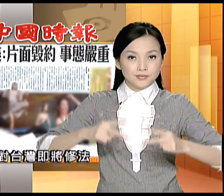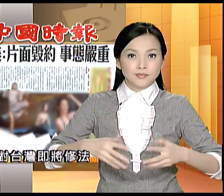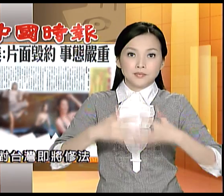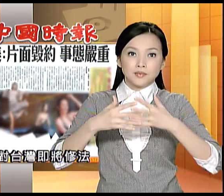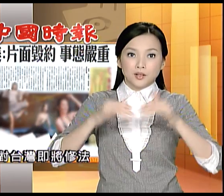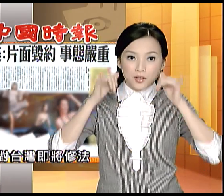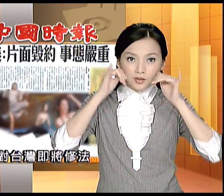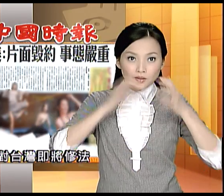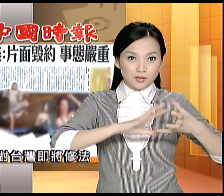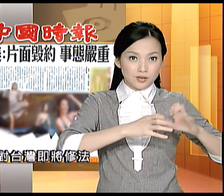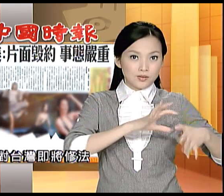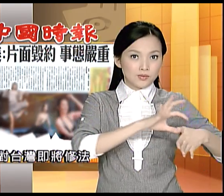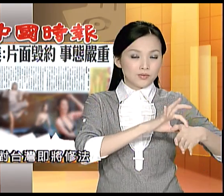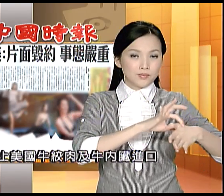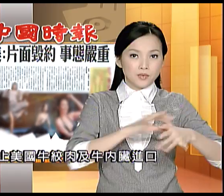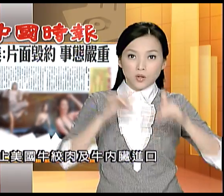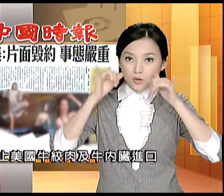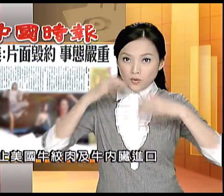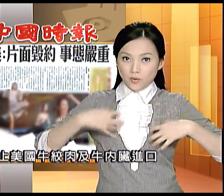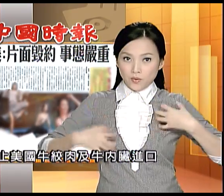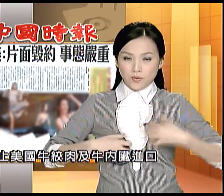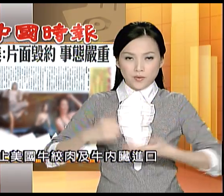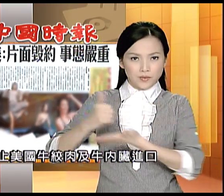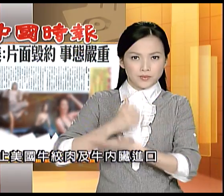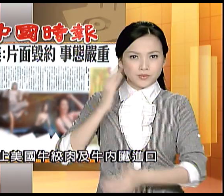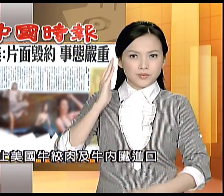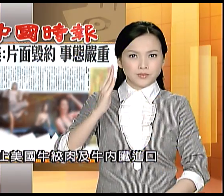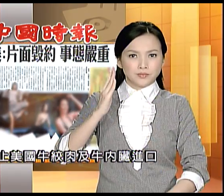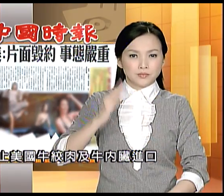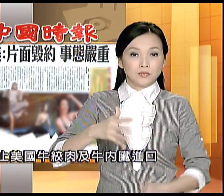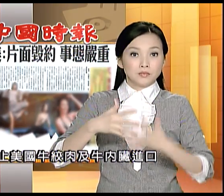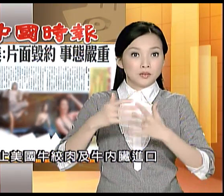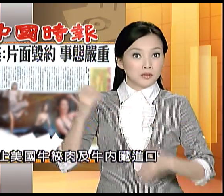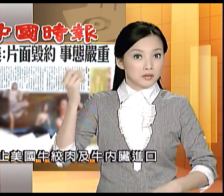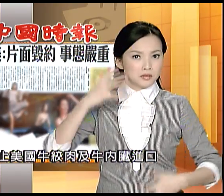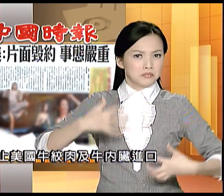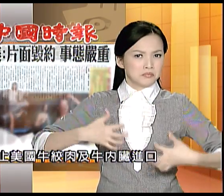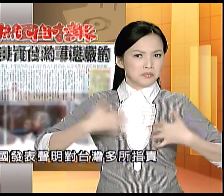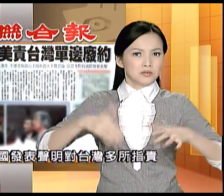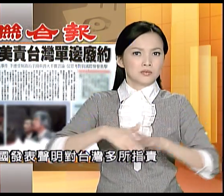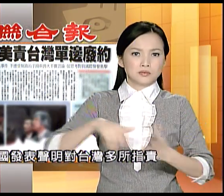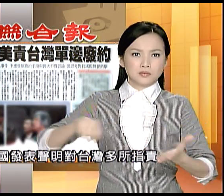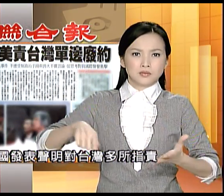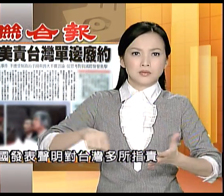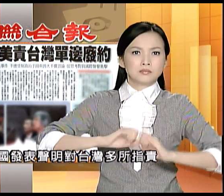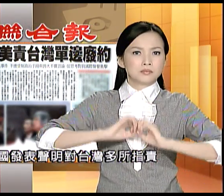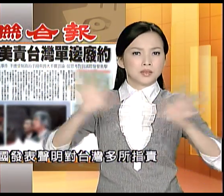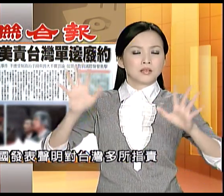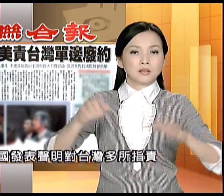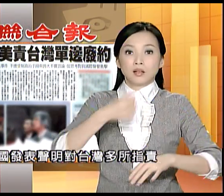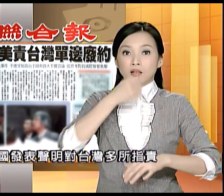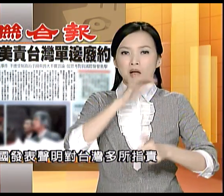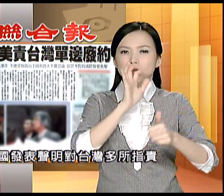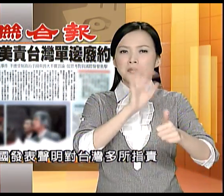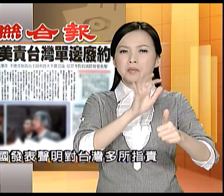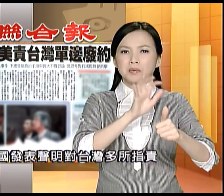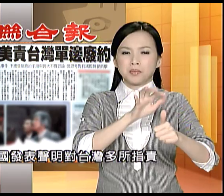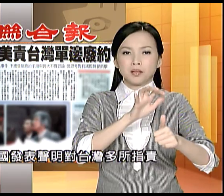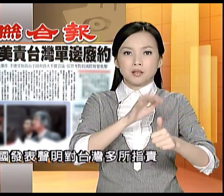针对台湾即将修法禁止美国牛角肉以及牛内脏进口，美国发表声明，对台湾多所指